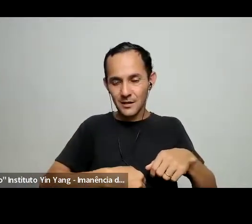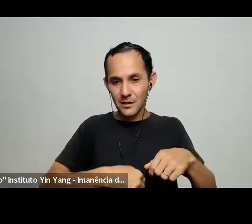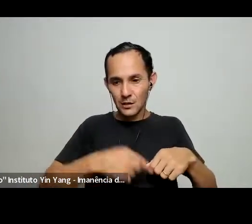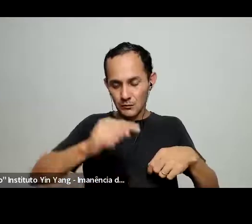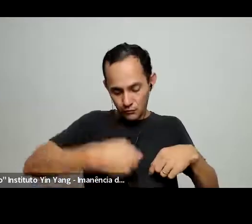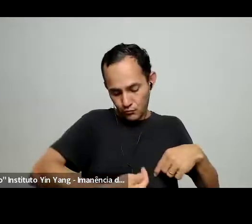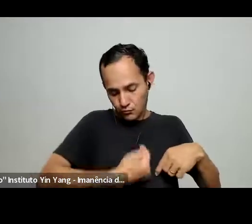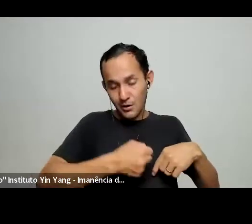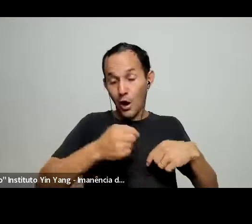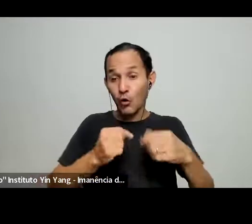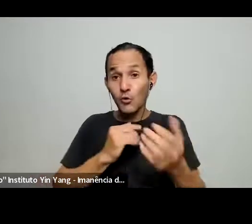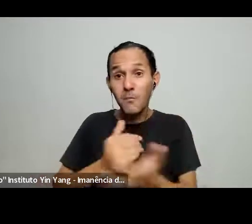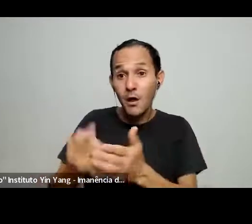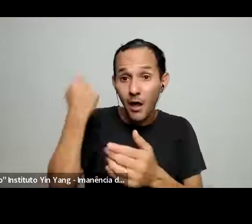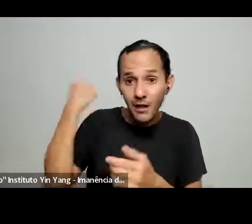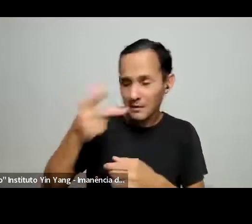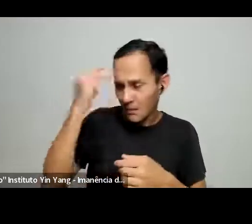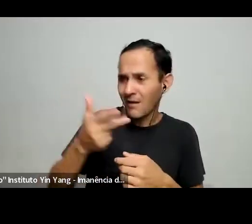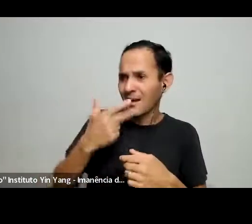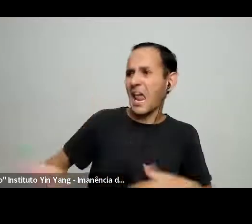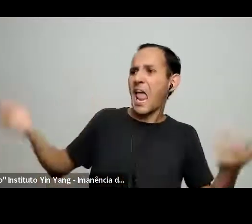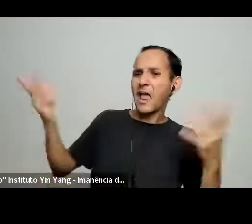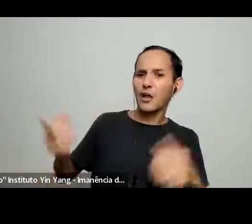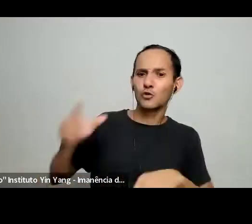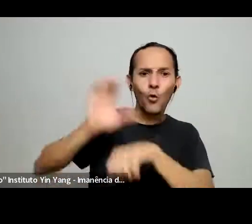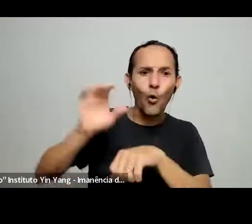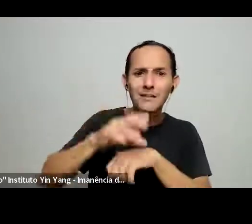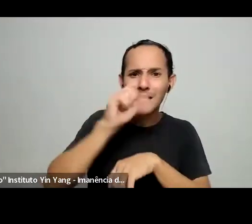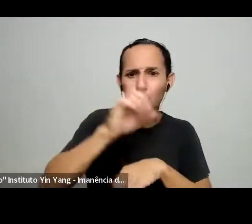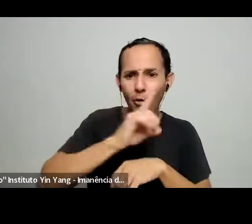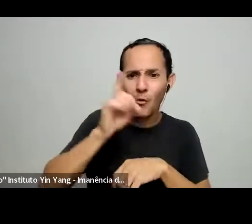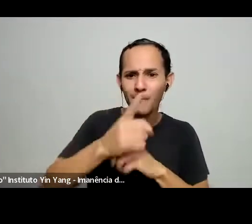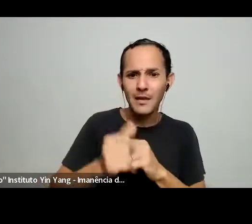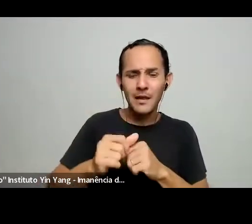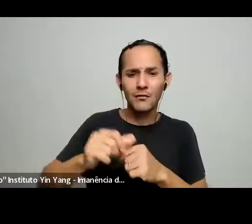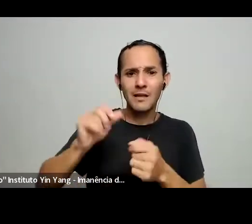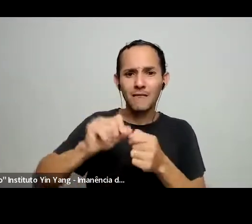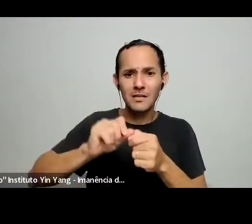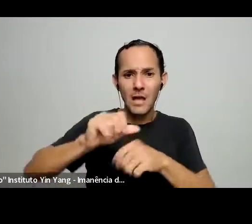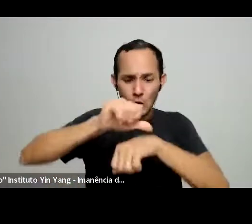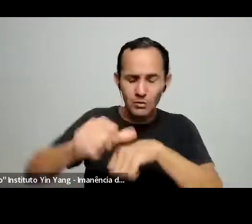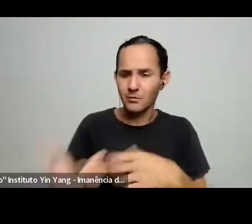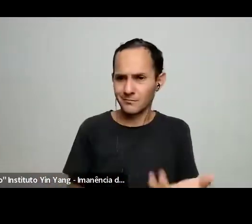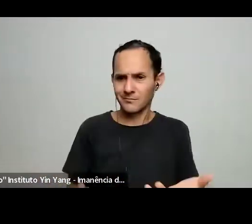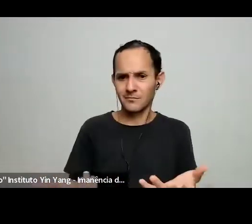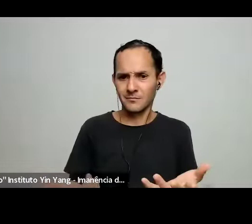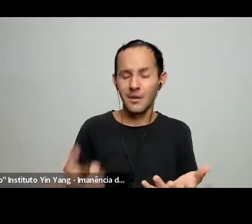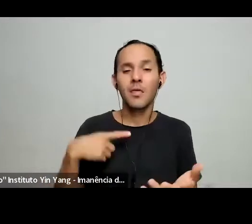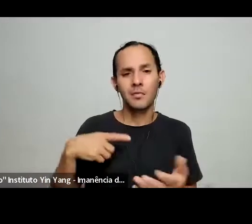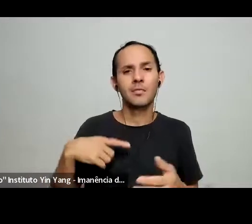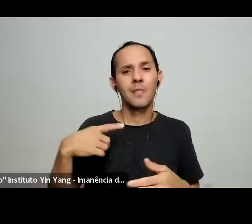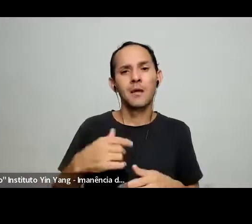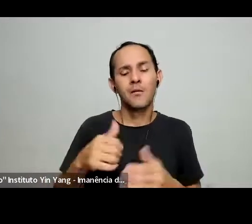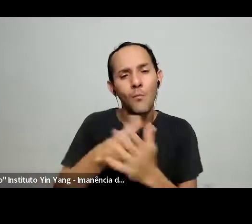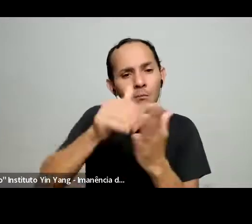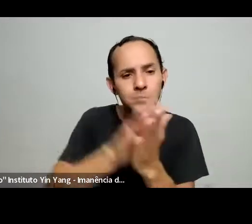mundo, as pessoas faziam um cursinho de fim de semana, operava porquinho, saía operando gente. E é claro que isso tem um preço. Um